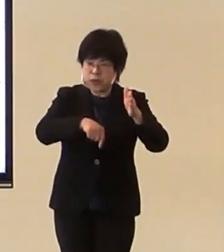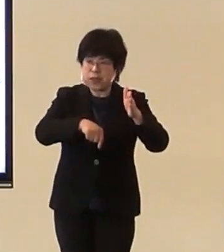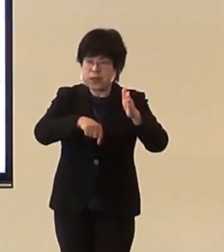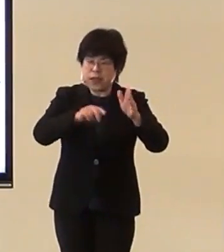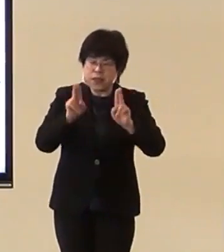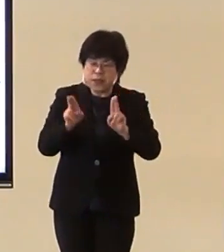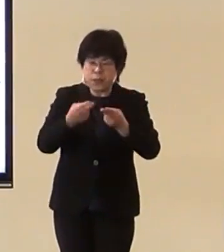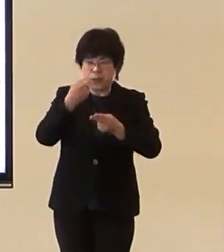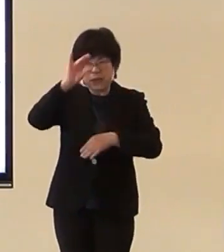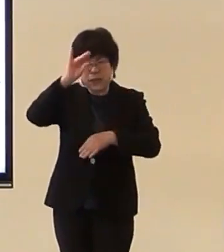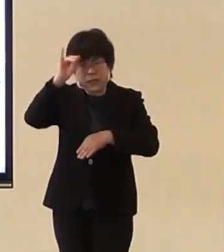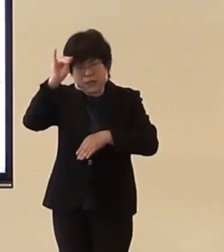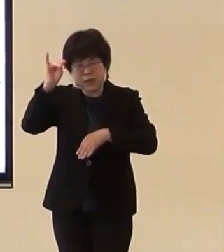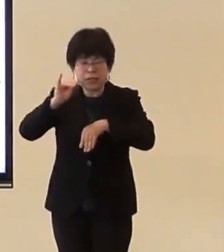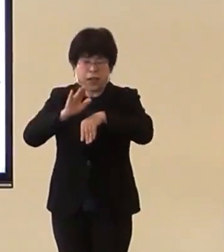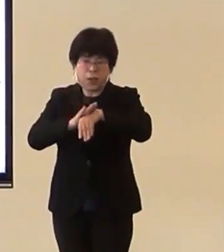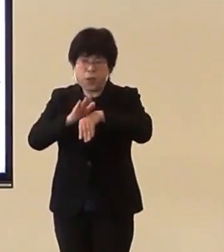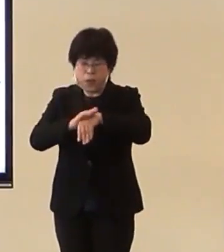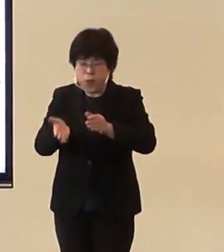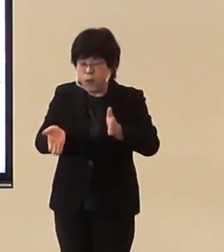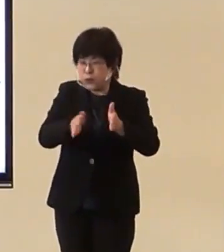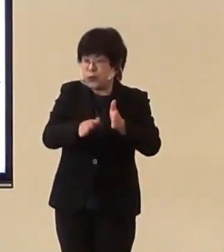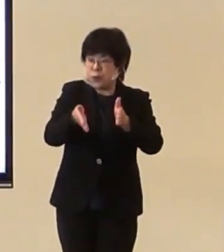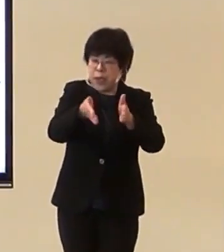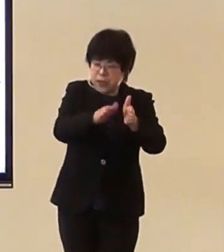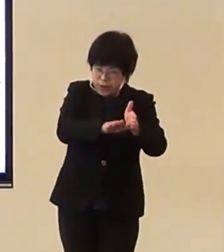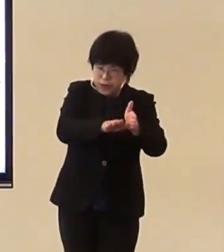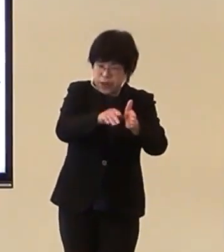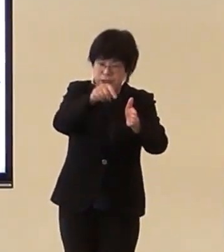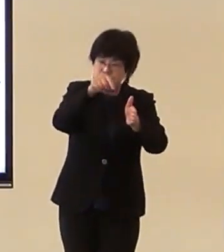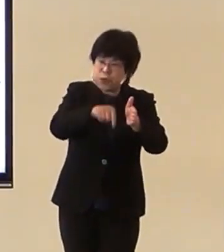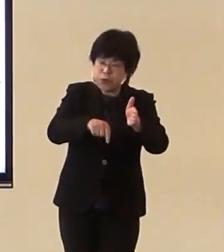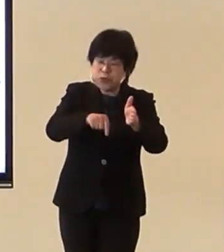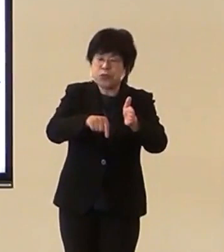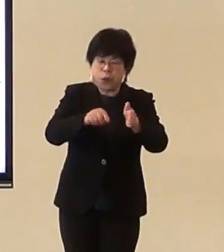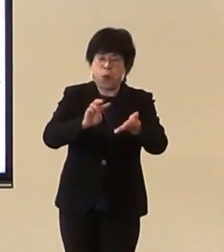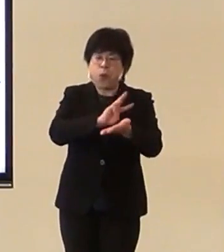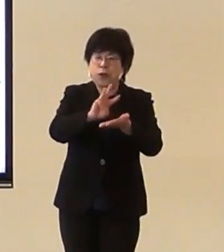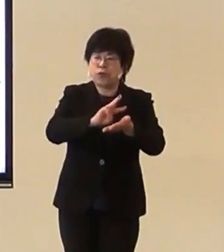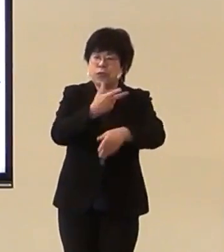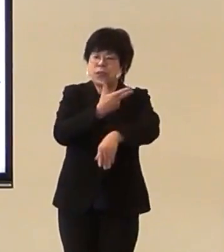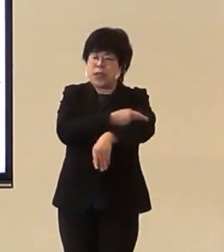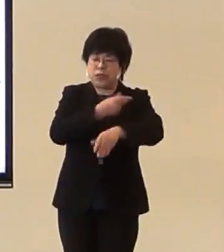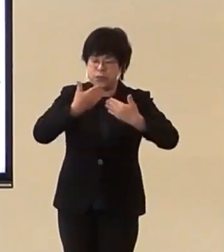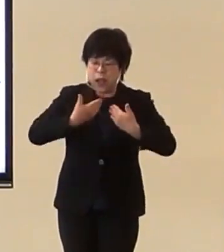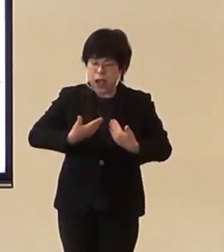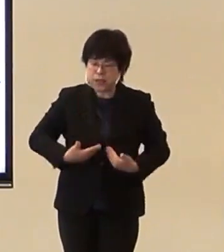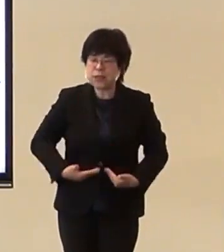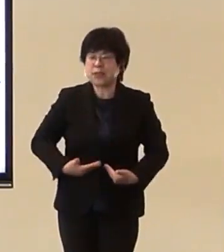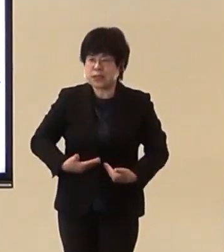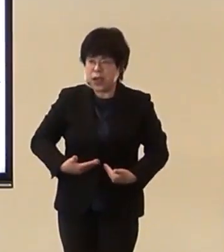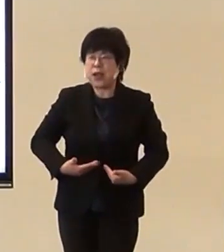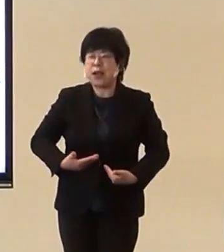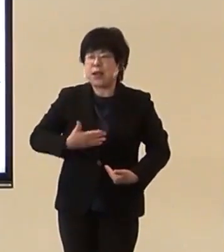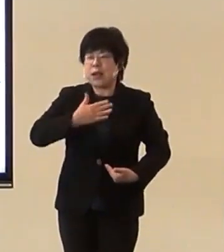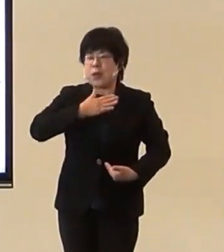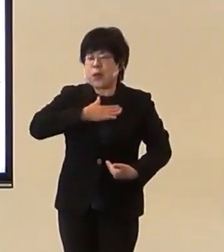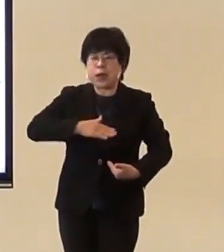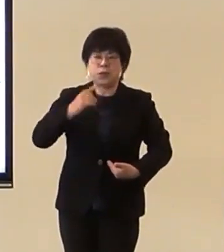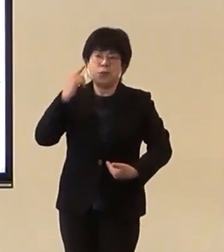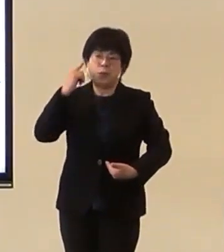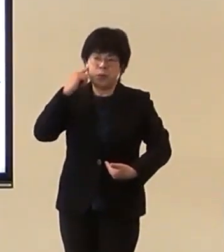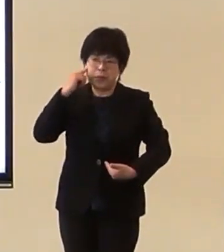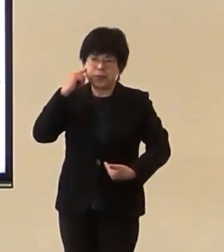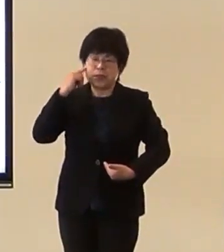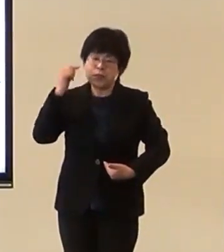ウハウが加わることでですね、その安全安心性は高まっていくものというふうに思っています。そういった形作りが